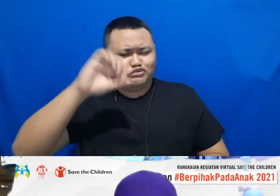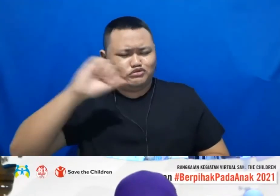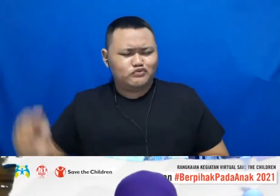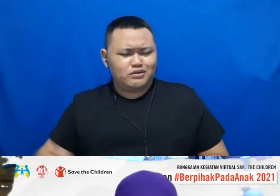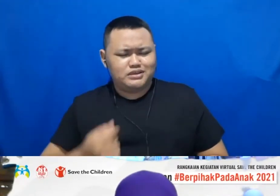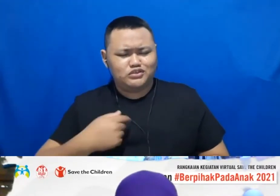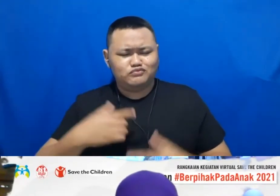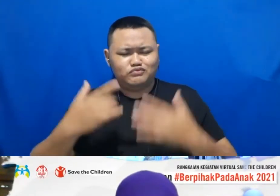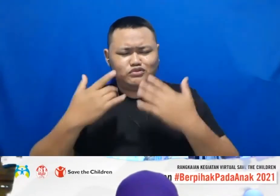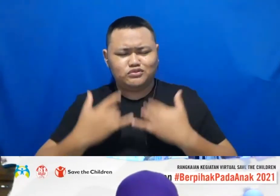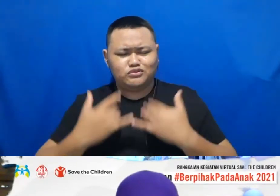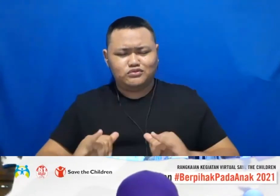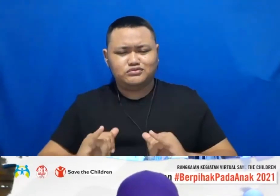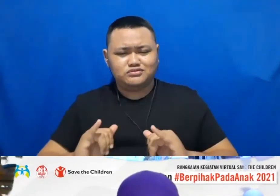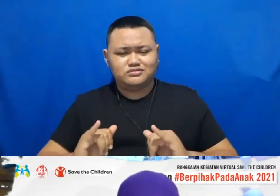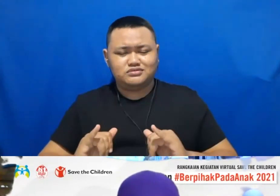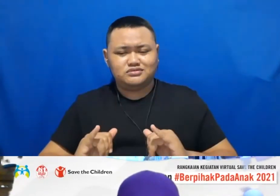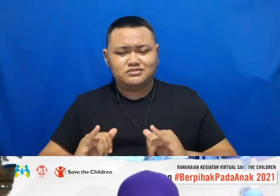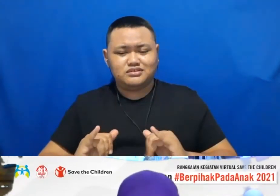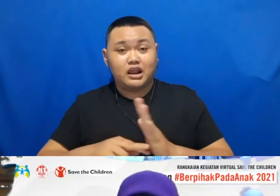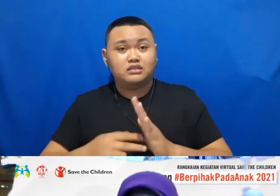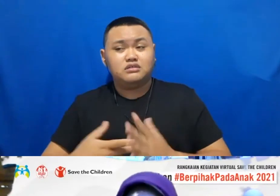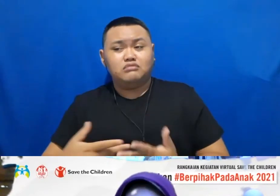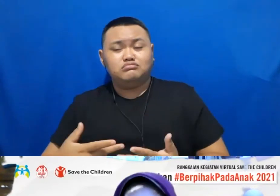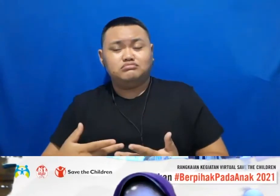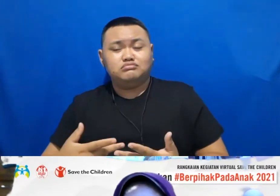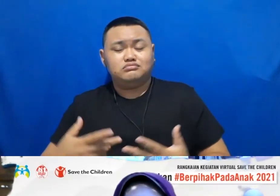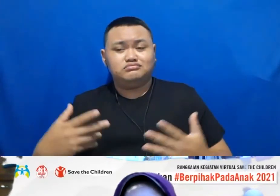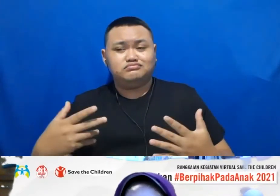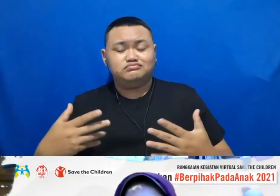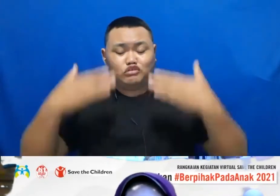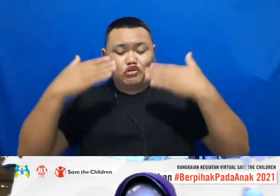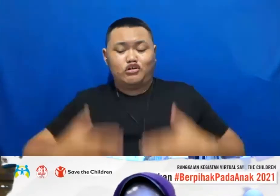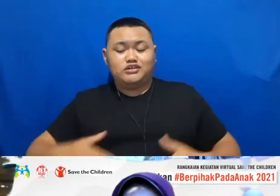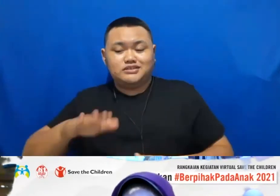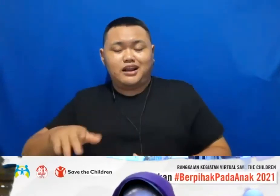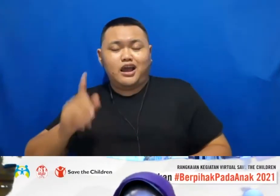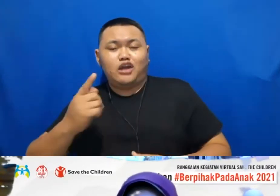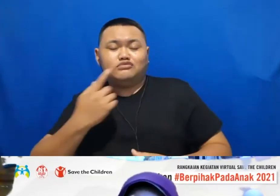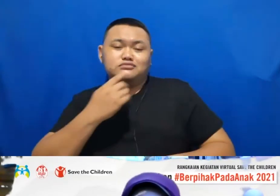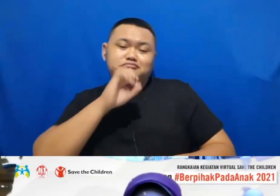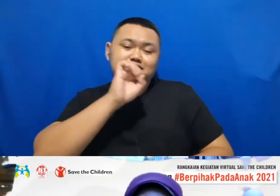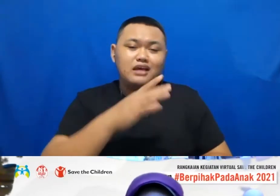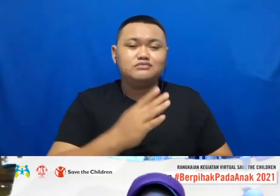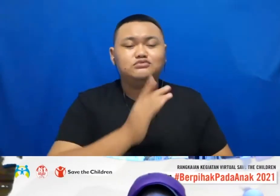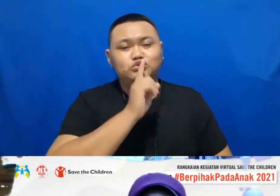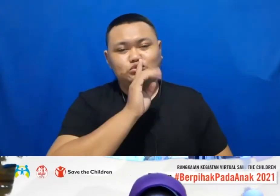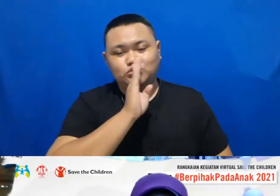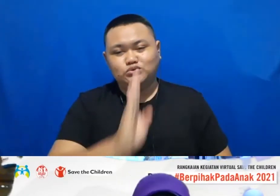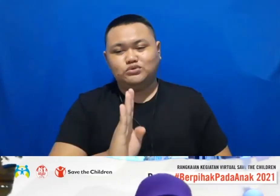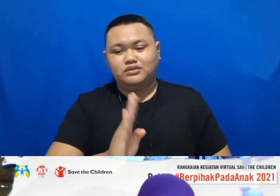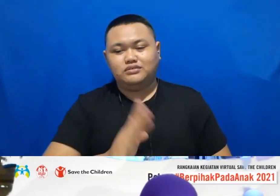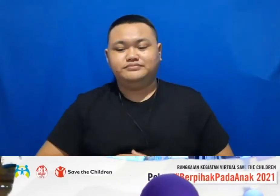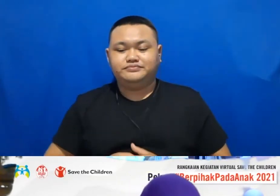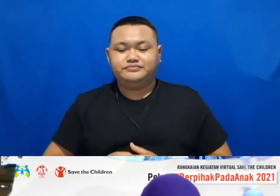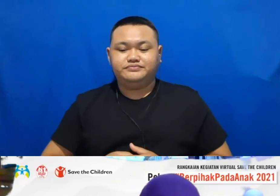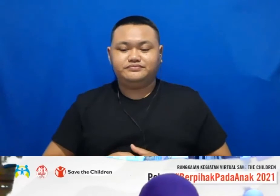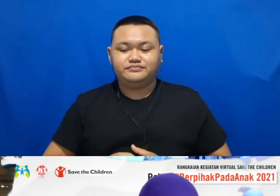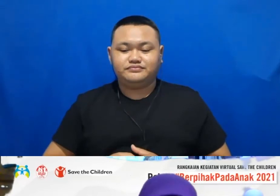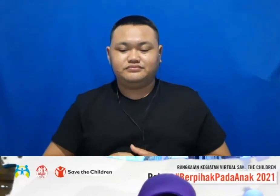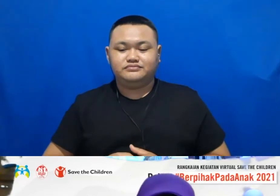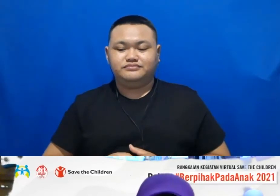tahun terakhir adalah perempuan, sebelumnya adalah laki-laki. Nah, mungkin itu sedikit gambaran yang sudah kami